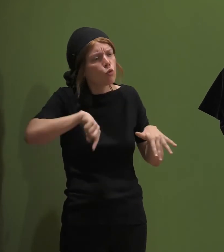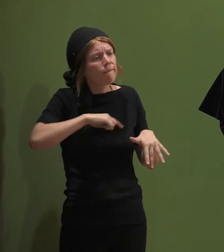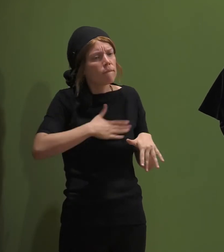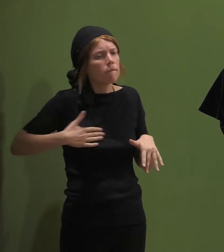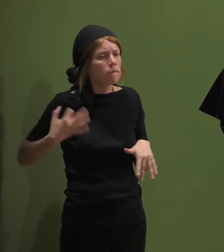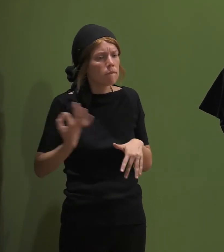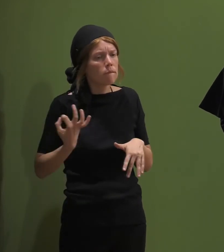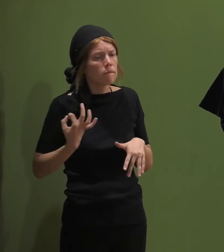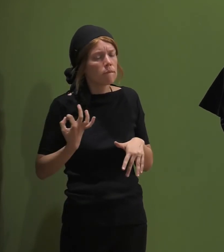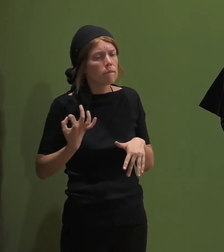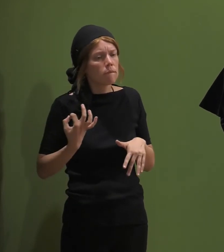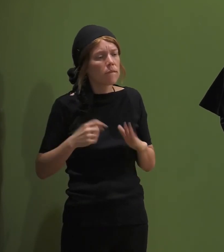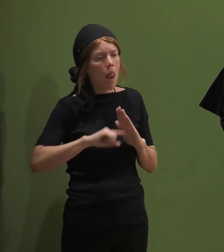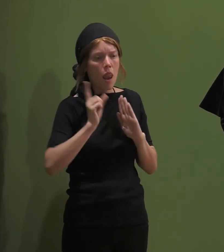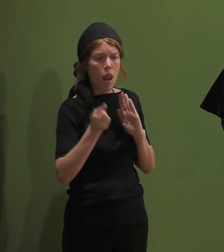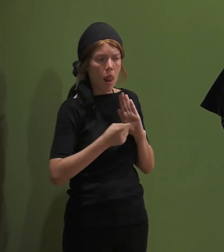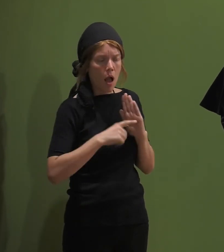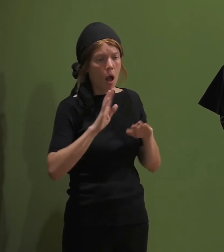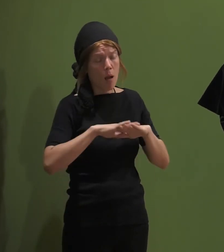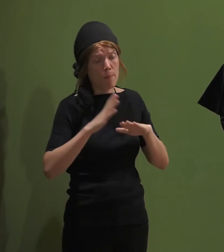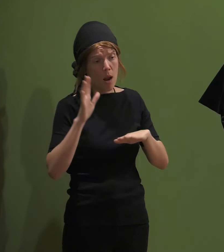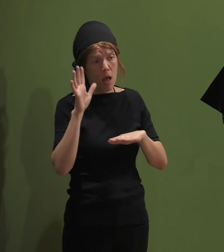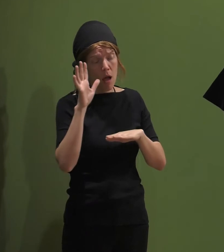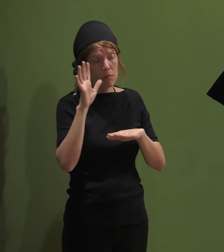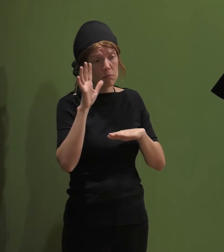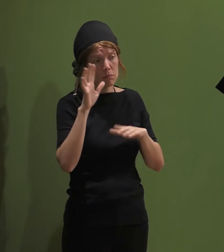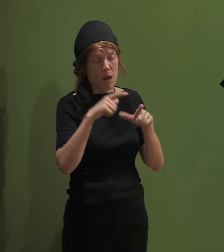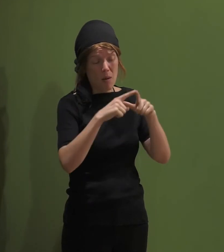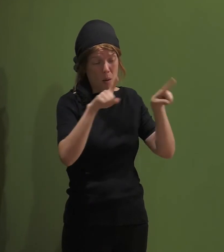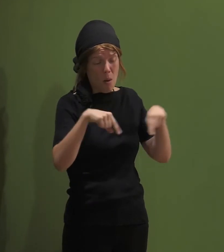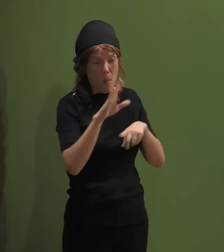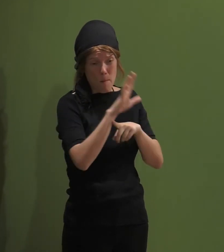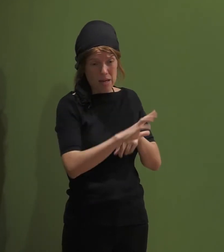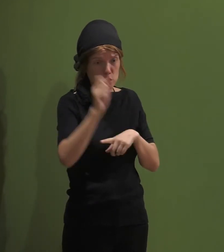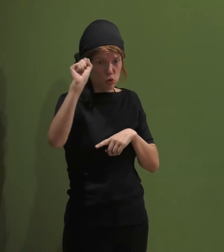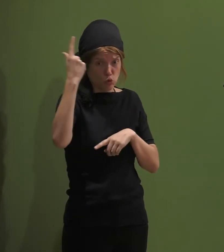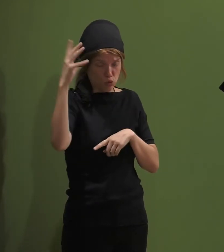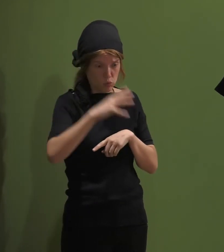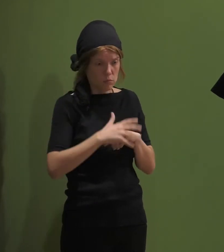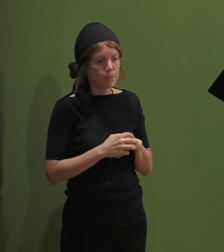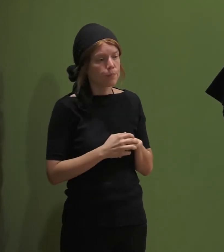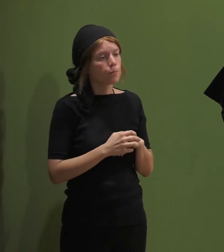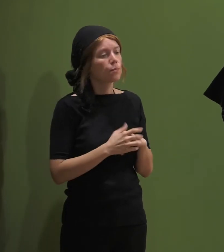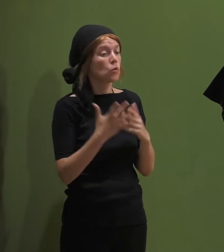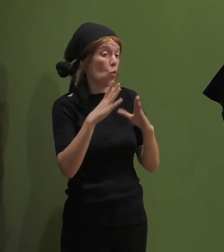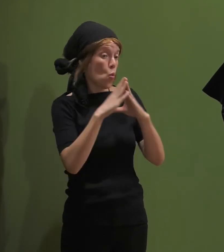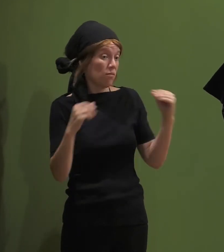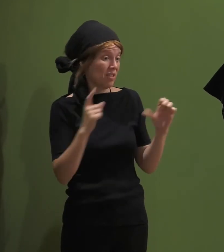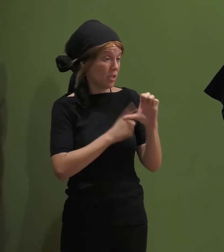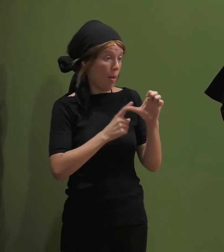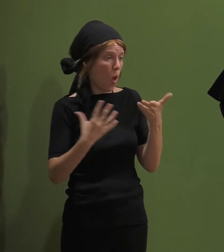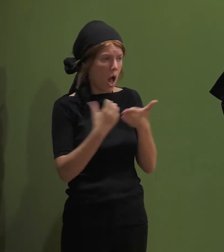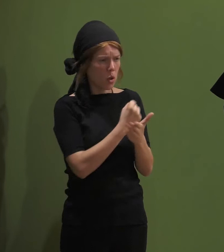de iniciar la licitación para la instalación de paneles de producción eléctrica fotovoltaica en los próximos meses en todas las instalaciones de la Universidad de